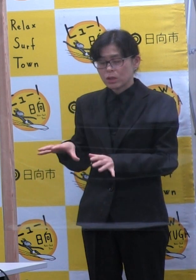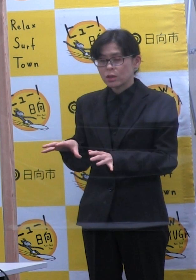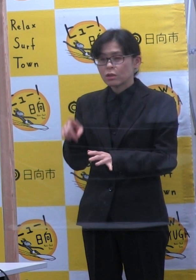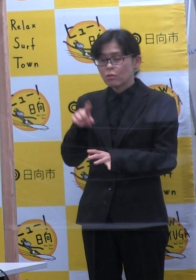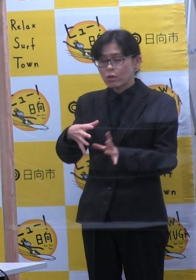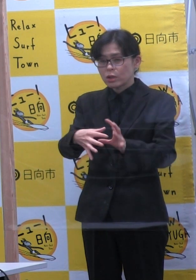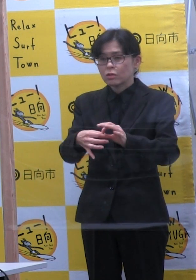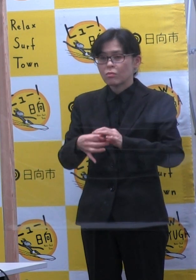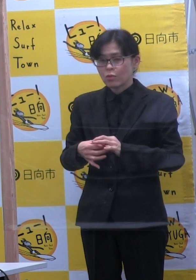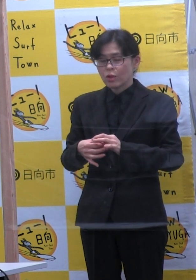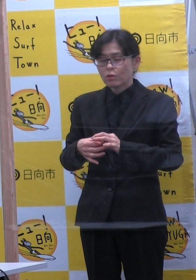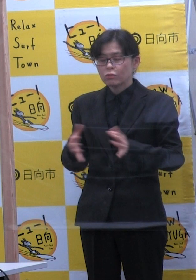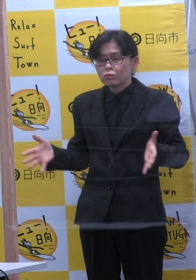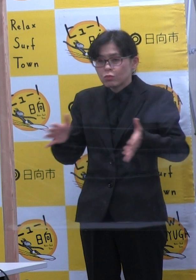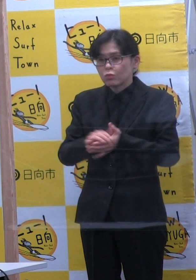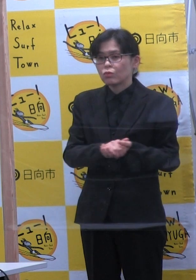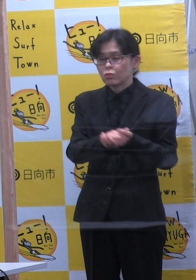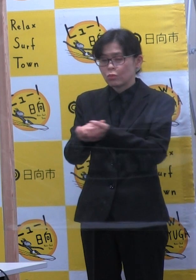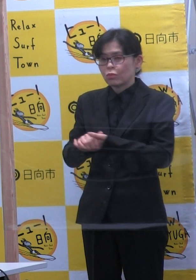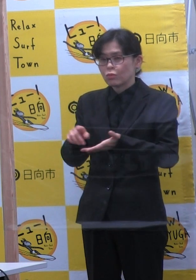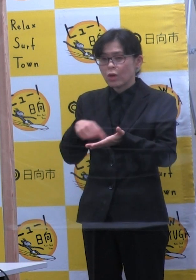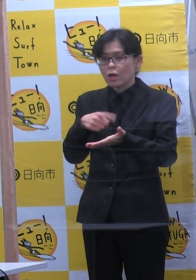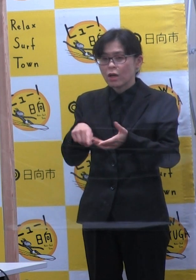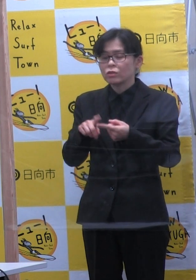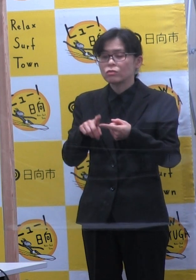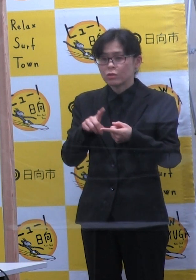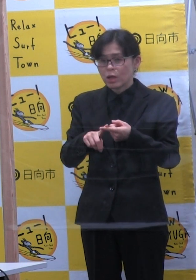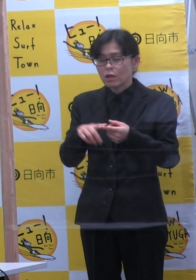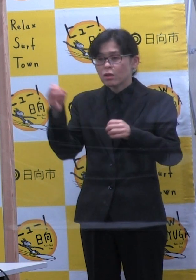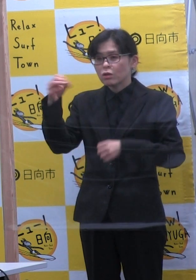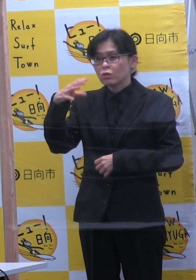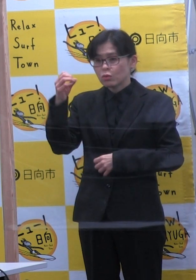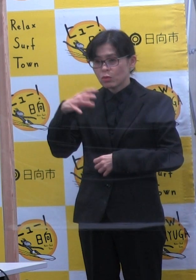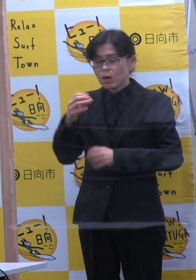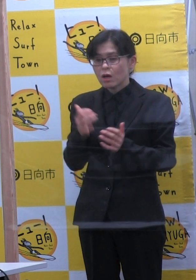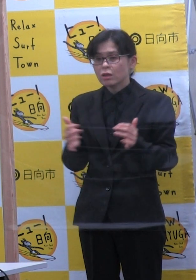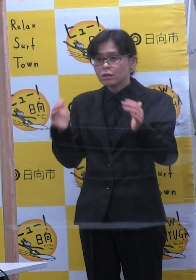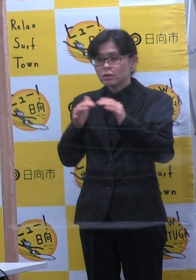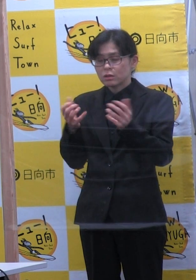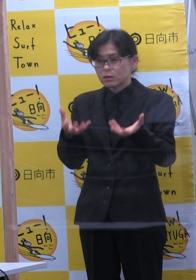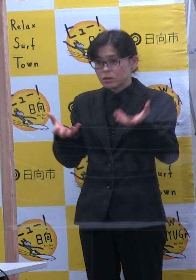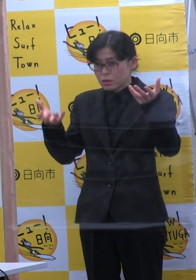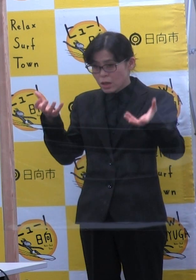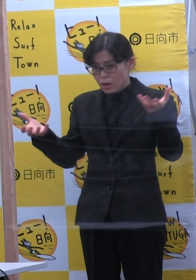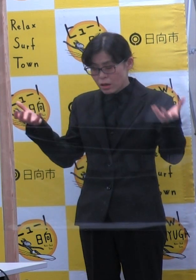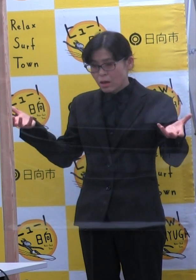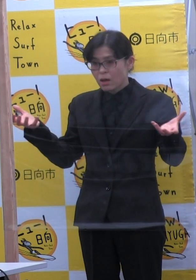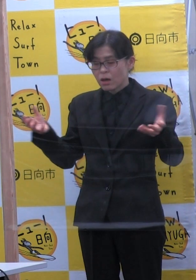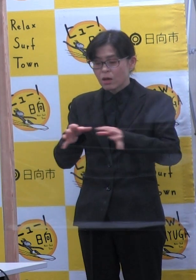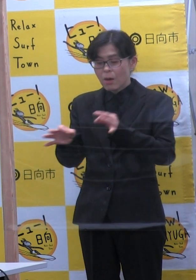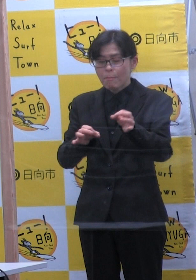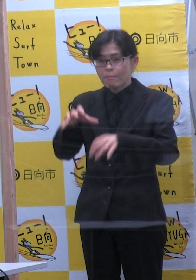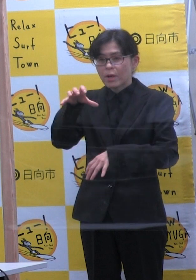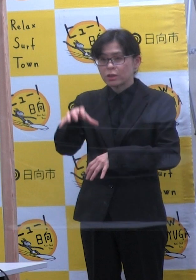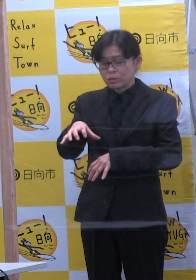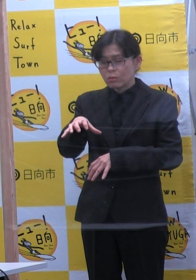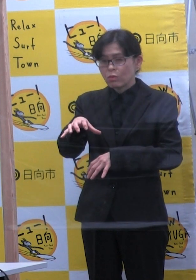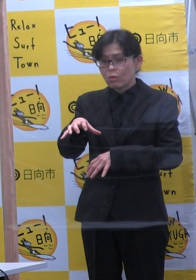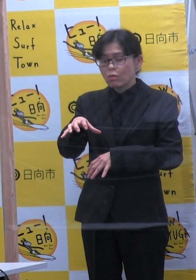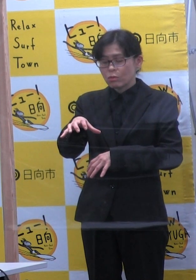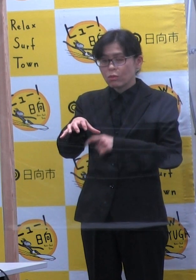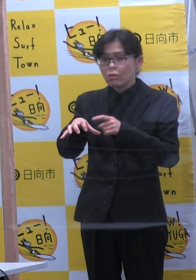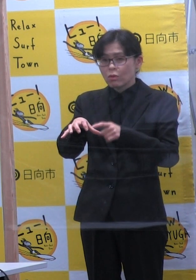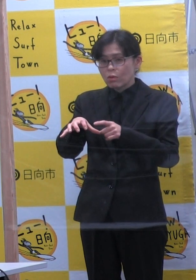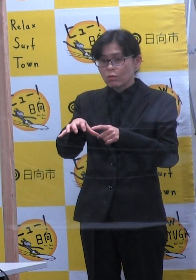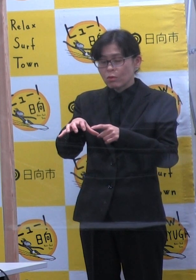れに伴う和解については、日向生花地方卸売場市場株式会社